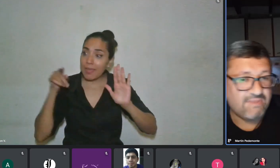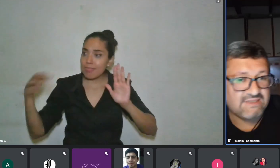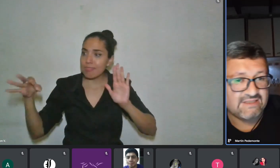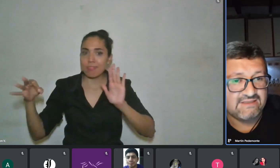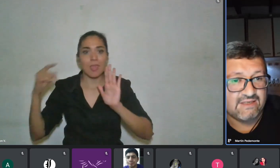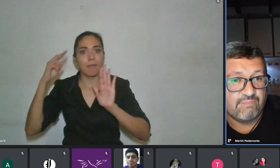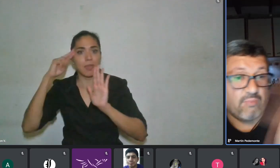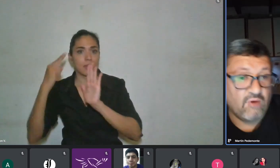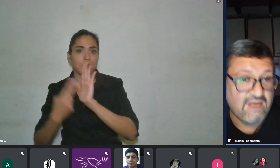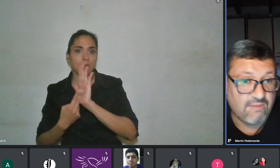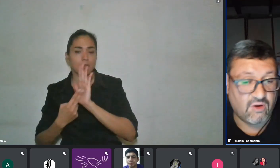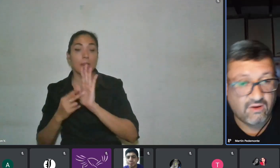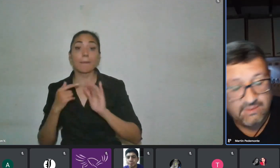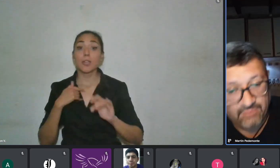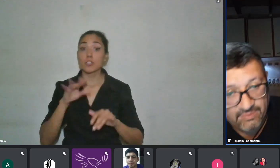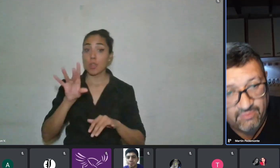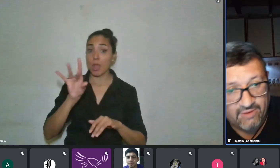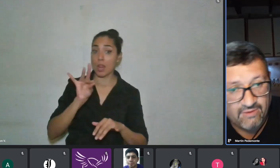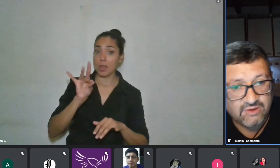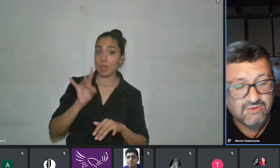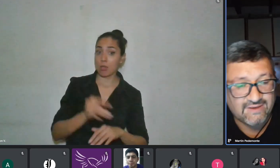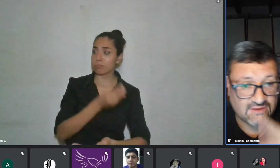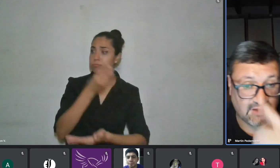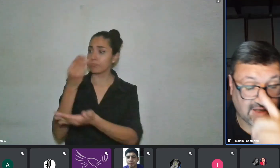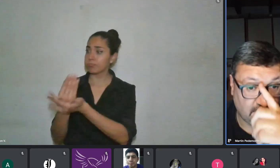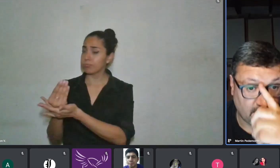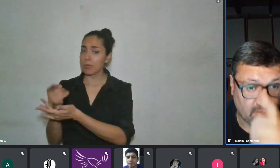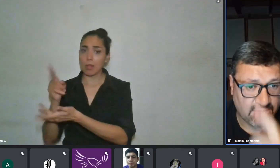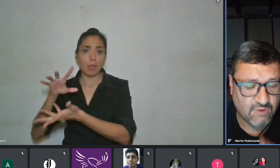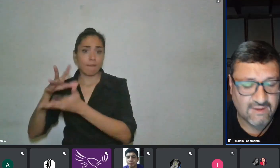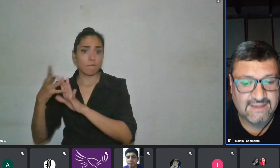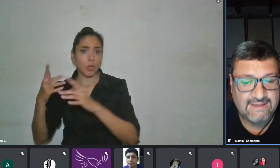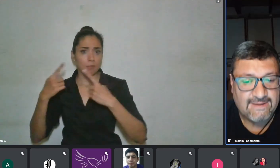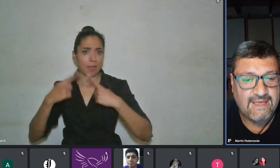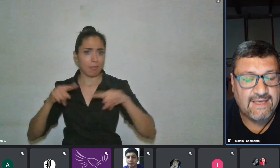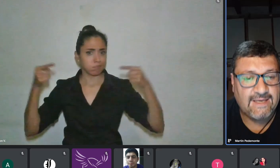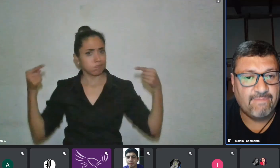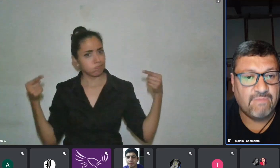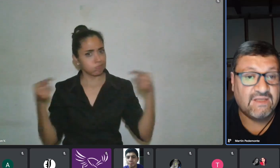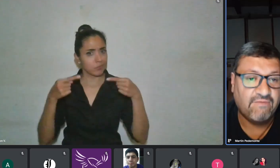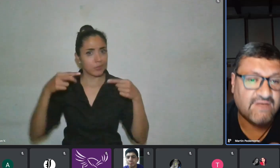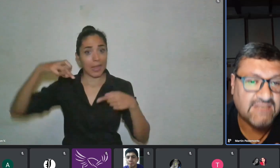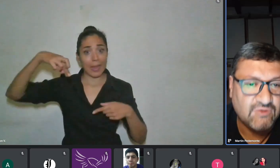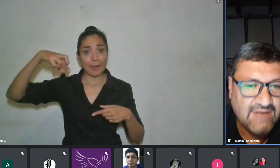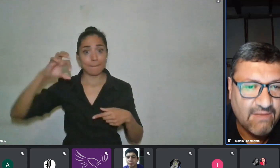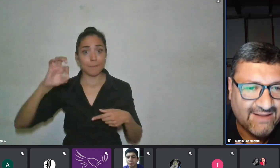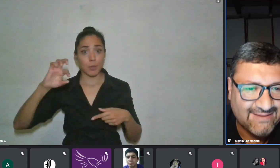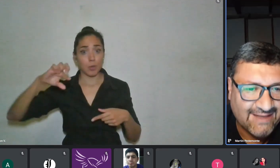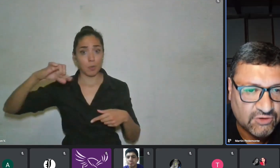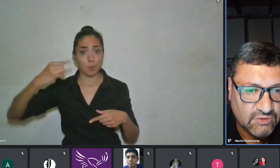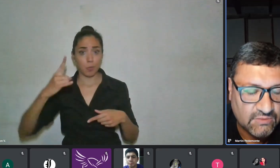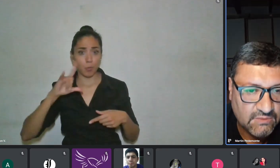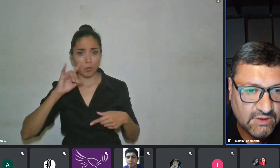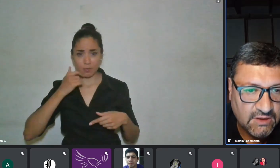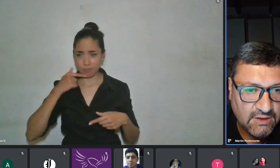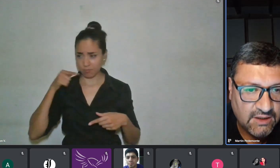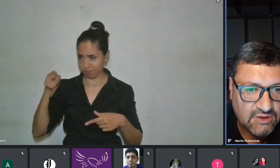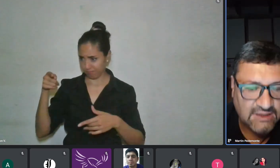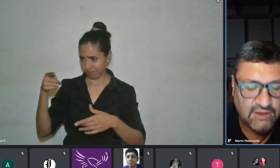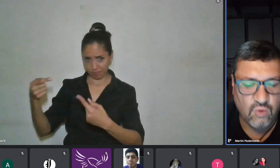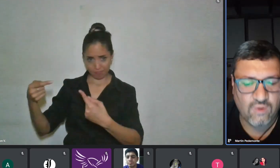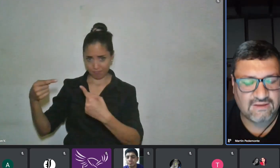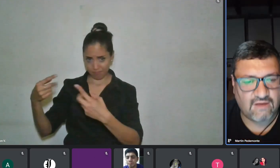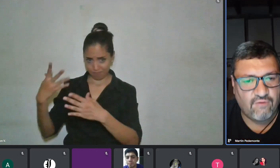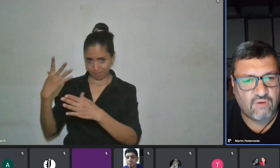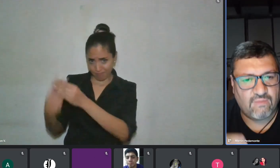después empezás a hacer populismo, después podemos hablar un poquito de qué es el populismo, me está fallando en el mandato.